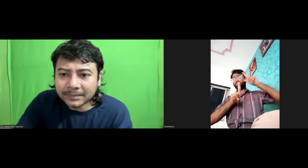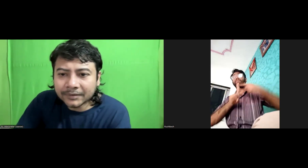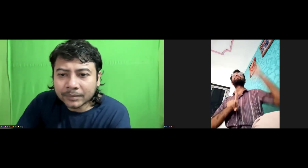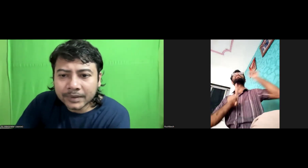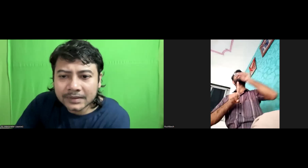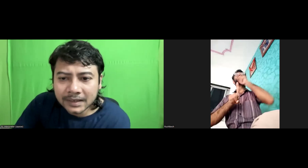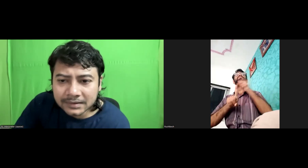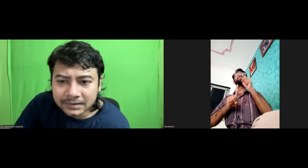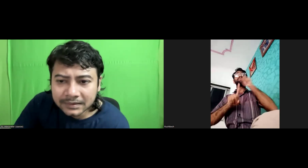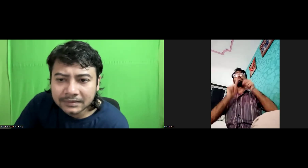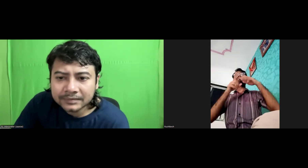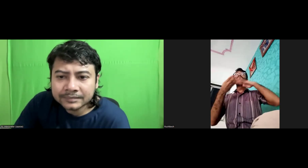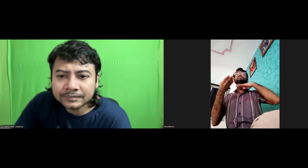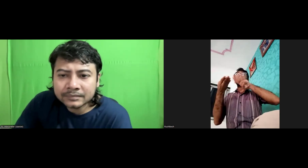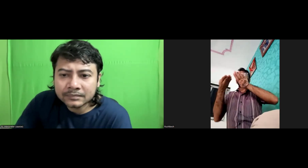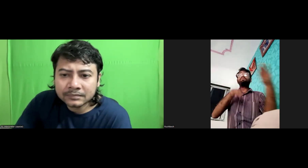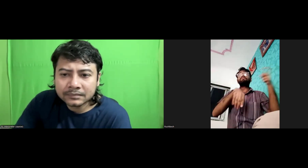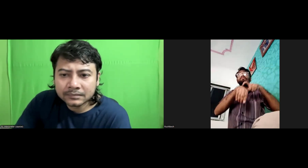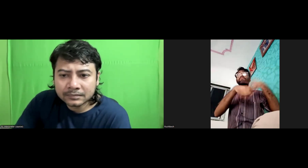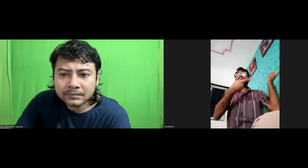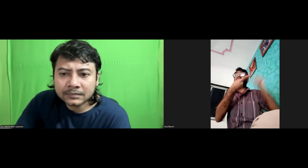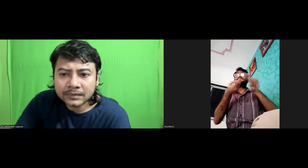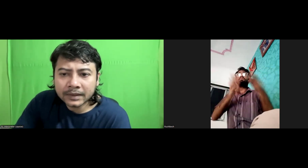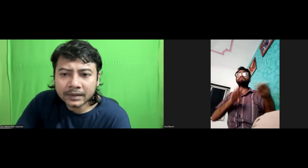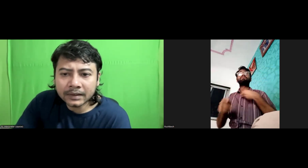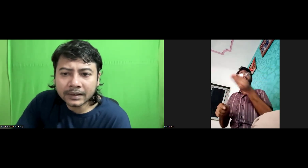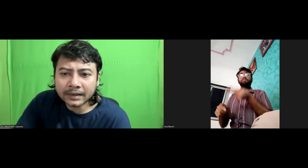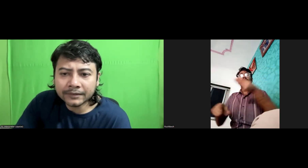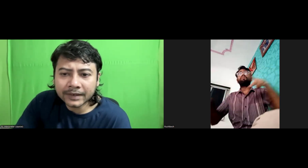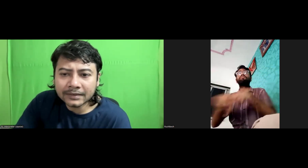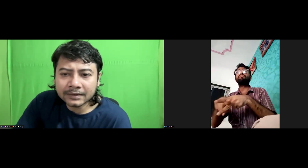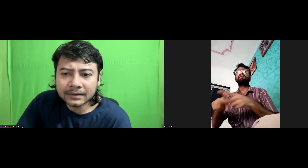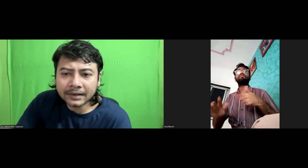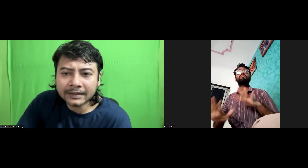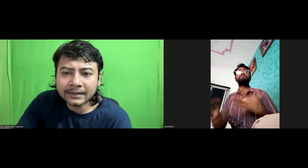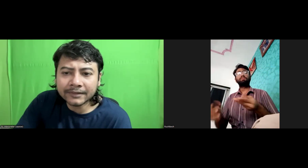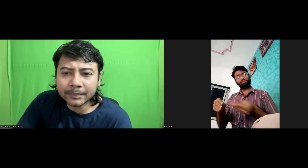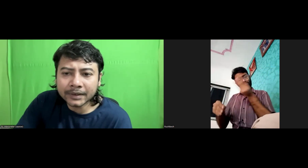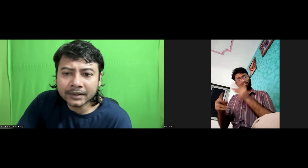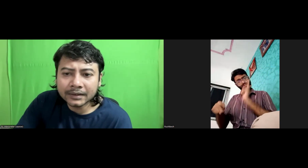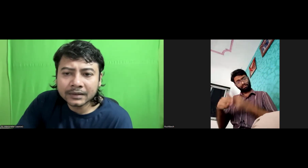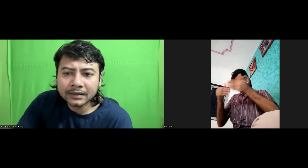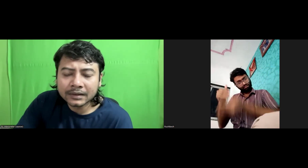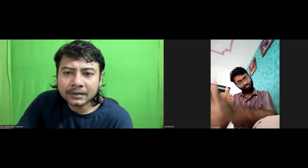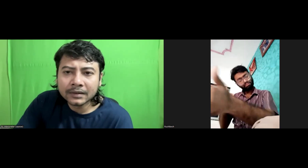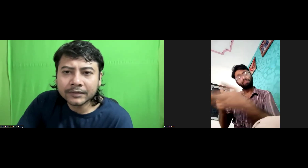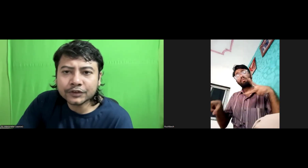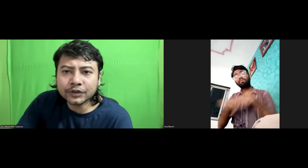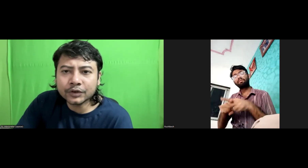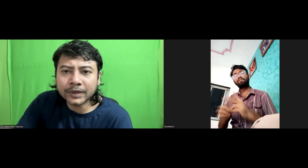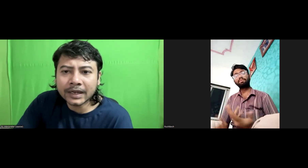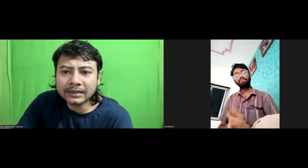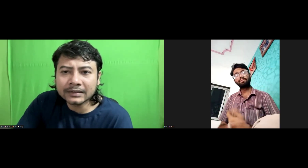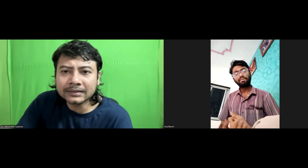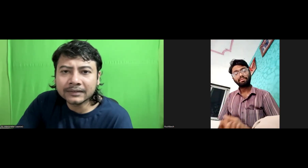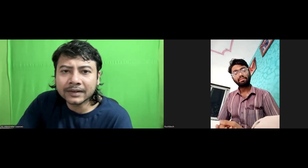या समथिंग फ्रॉम हिज कजन ओके ही हर्ड दैट इफ देर इज अ डेथ इन द फैमिली वी शुडन